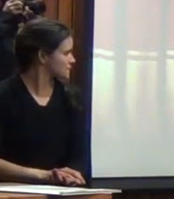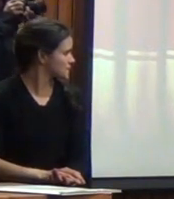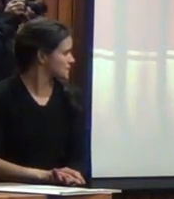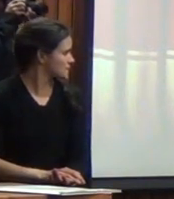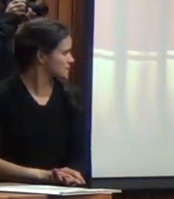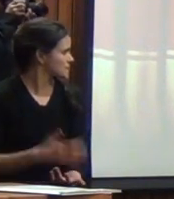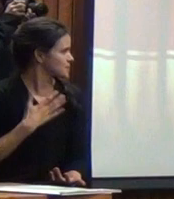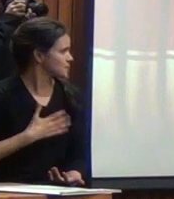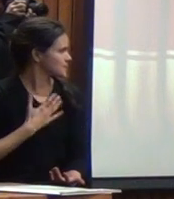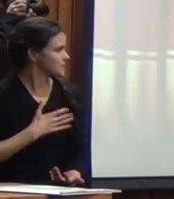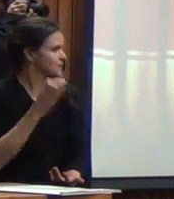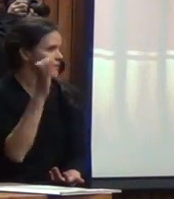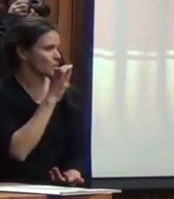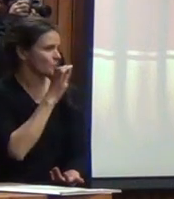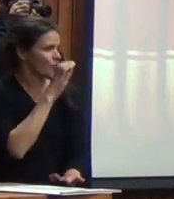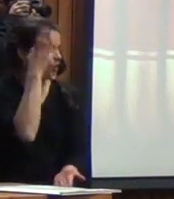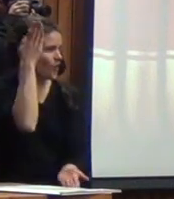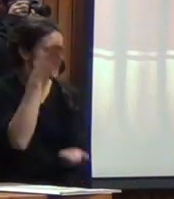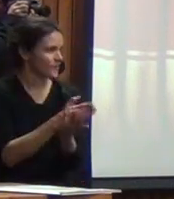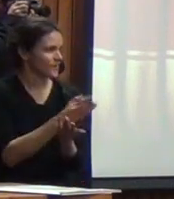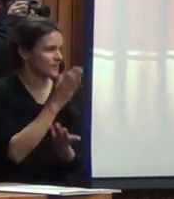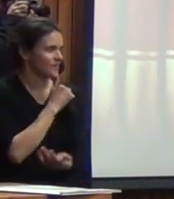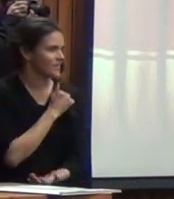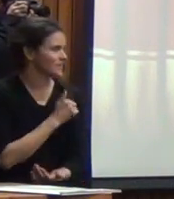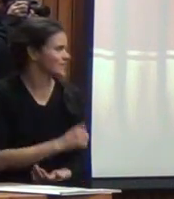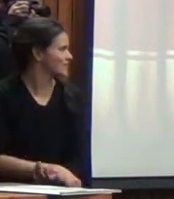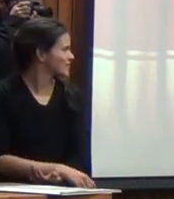claro y que quiere hacer el curso tampoco está obligado a hacer el curso